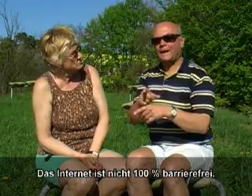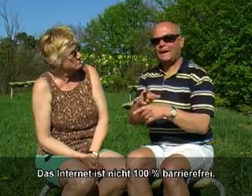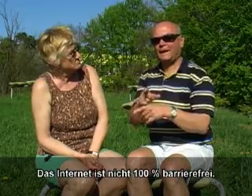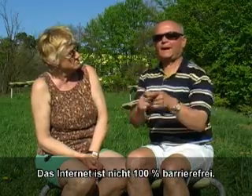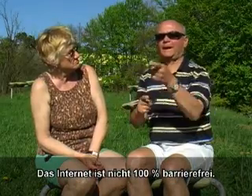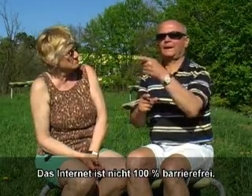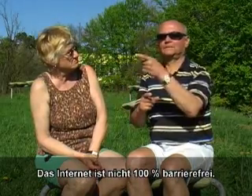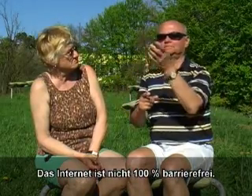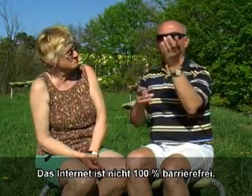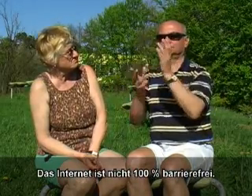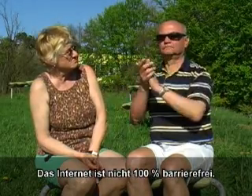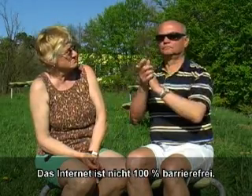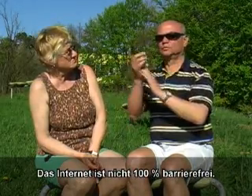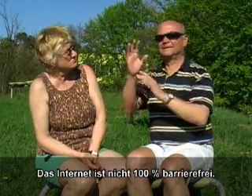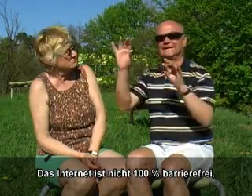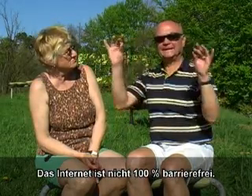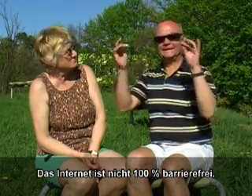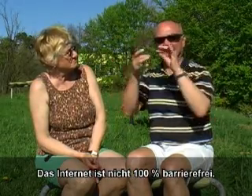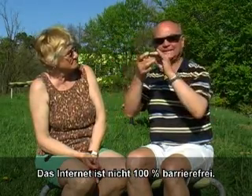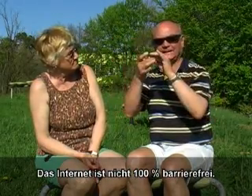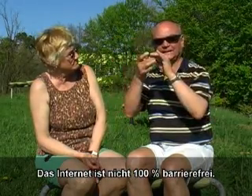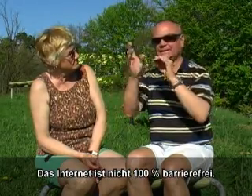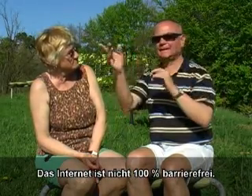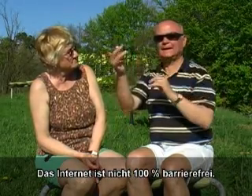Also das Internet ist nicht 100% barrierefrei.